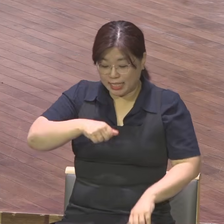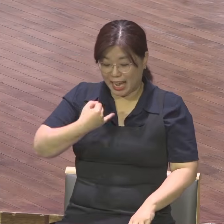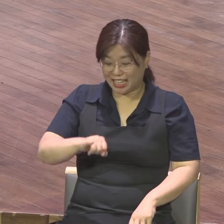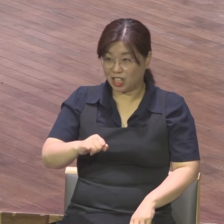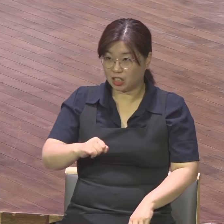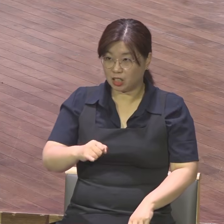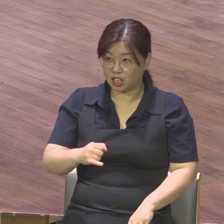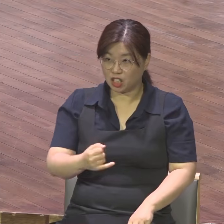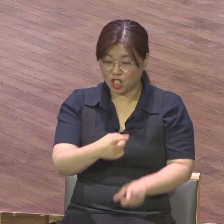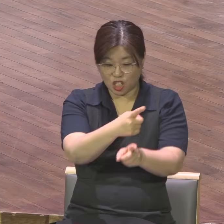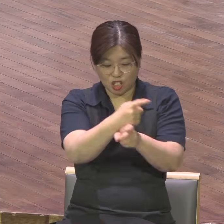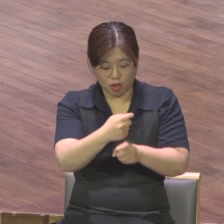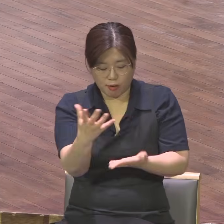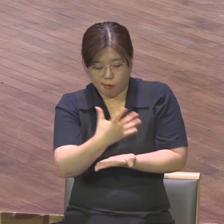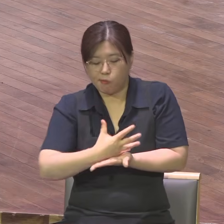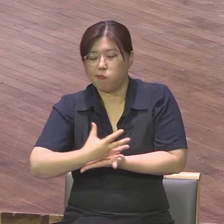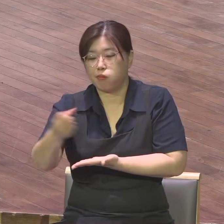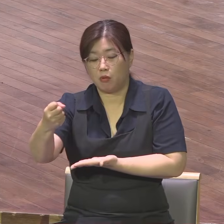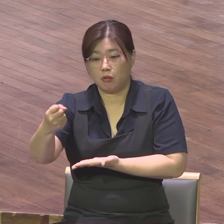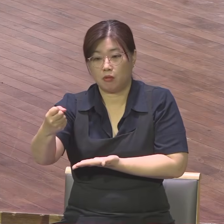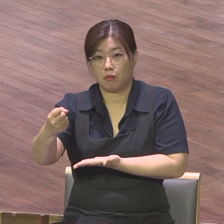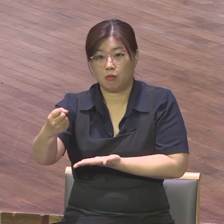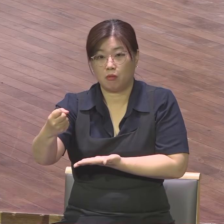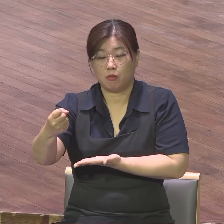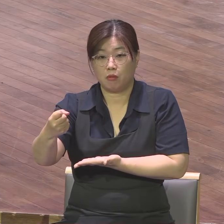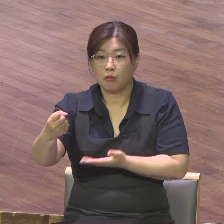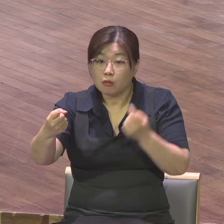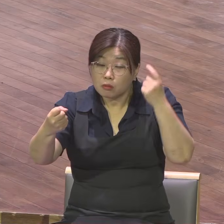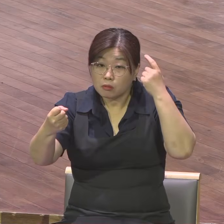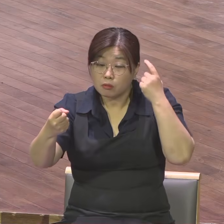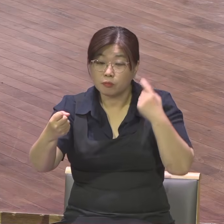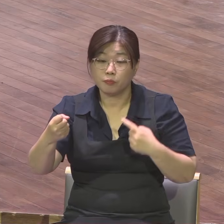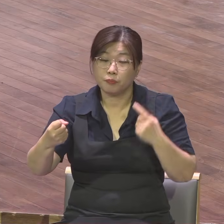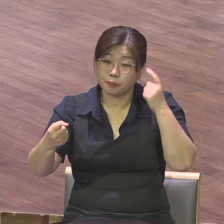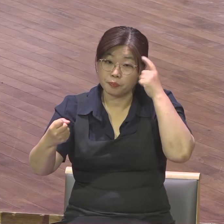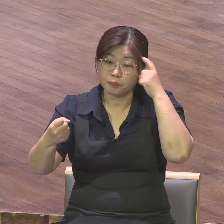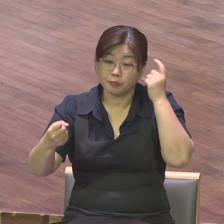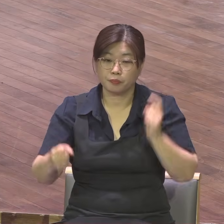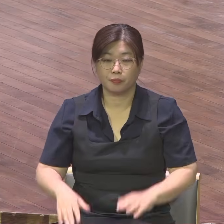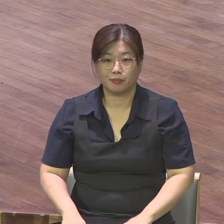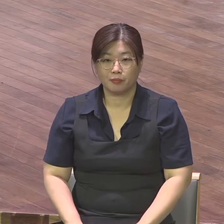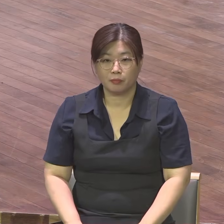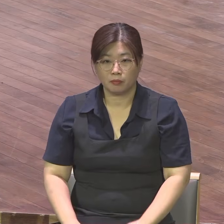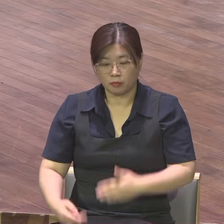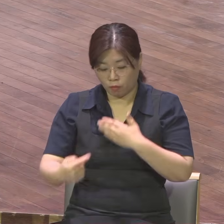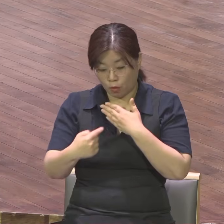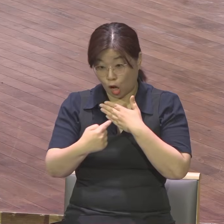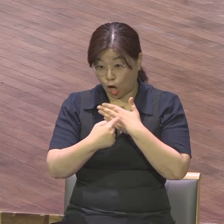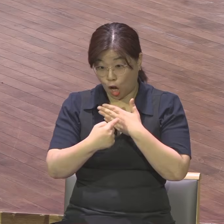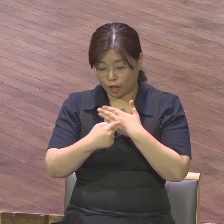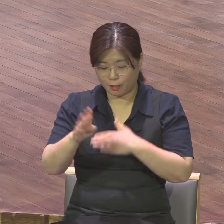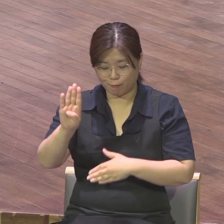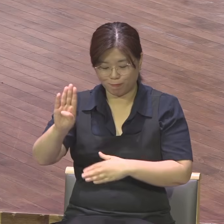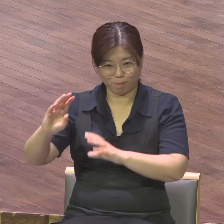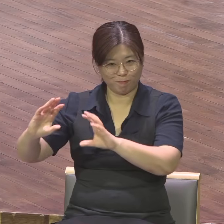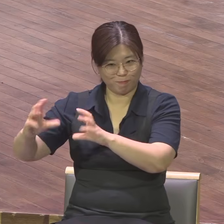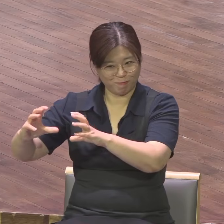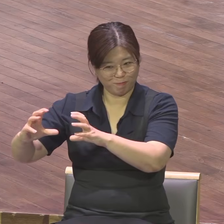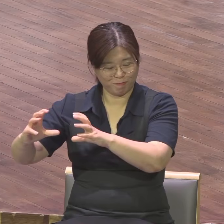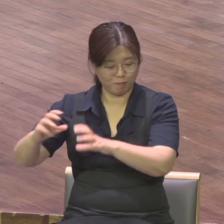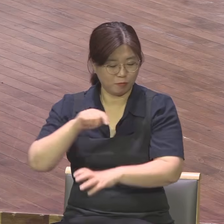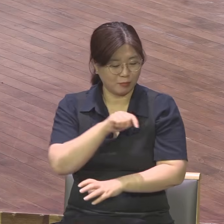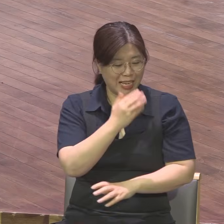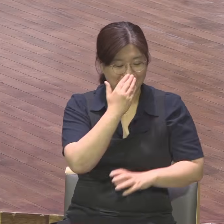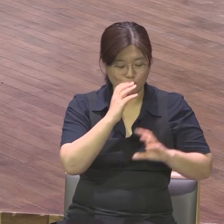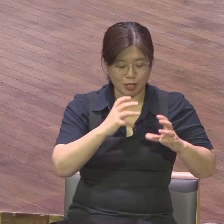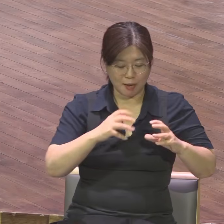대적에게 사로잡혔도다. 끝으로 보기에는 당대 최강국이었던 이 바빌론의 침략 전쟁을